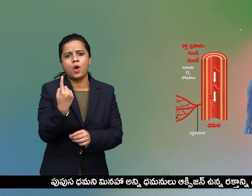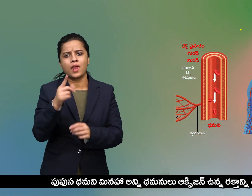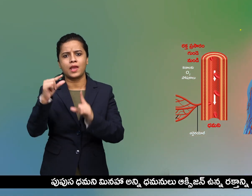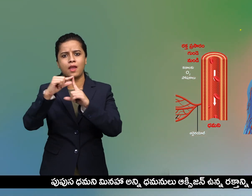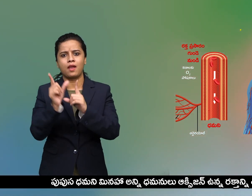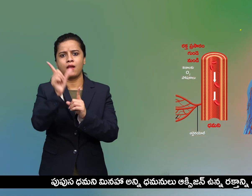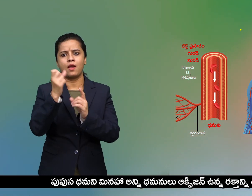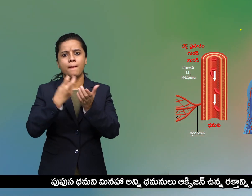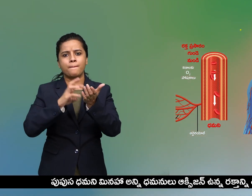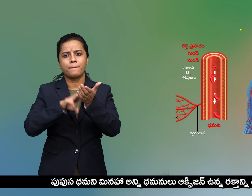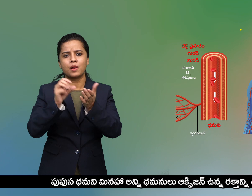రక్తాన్ని తీసుకువెళతాయి.